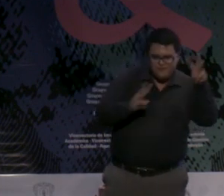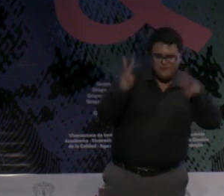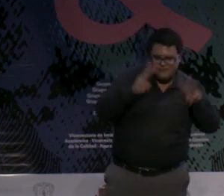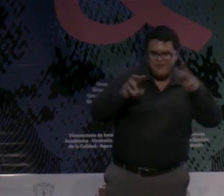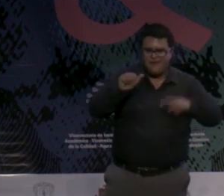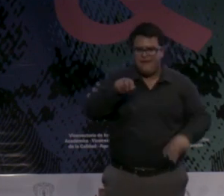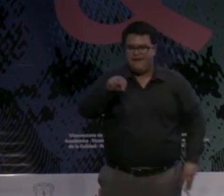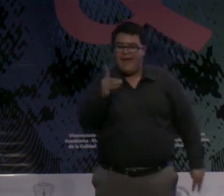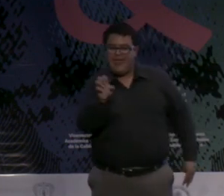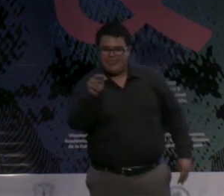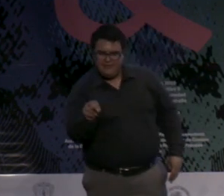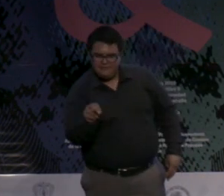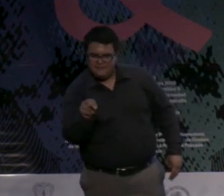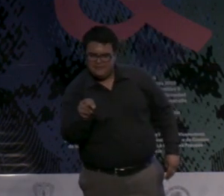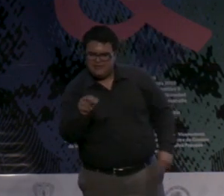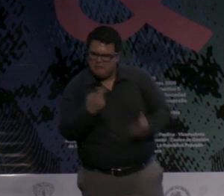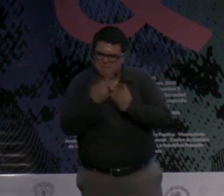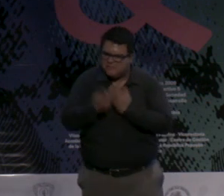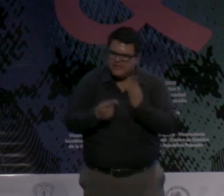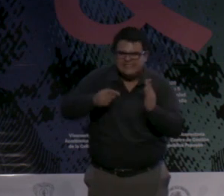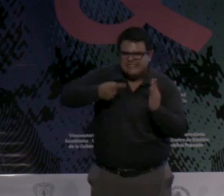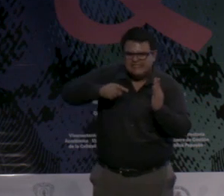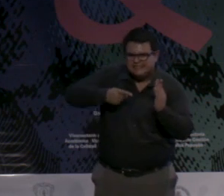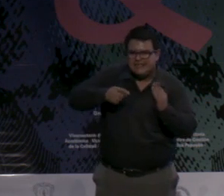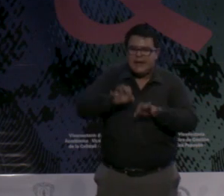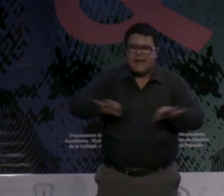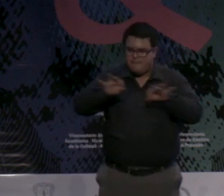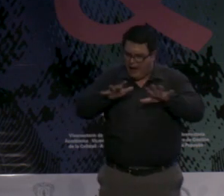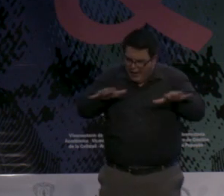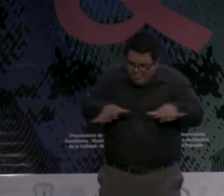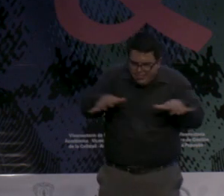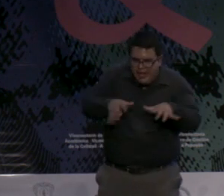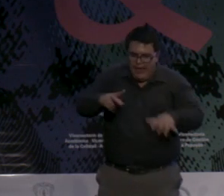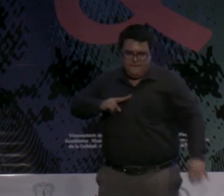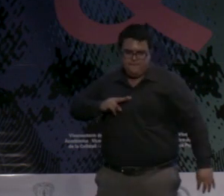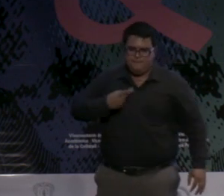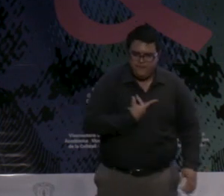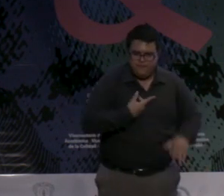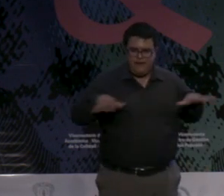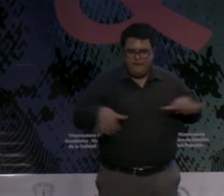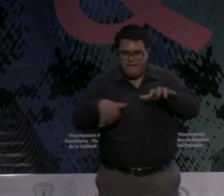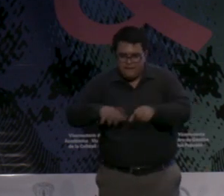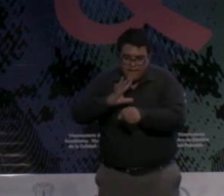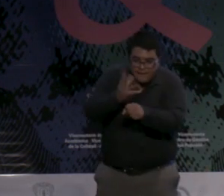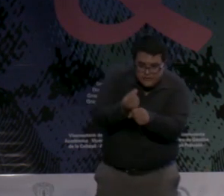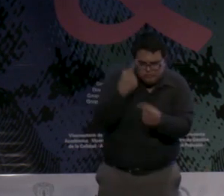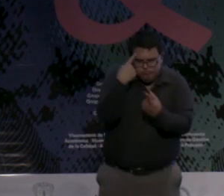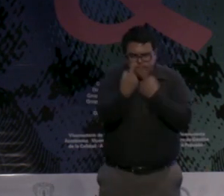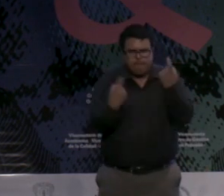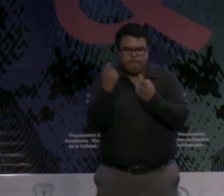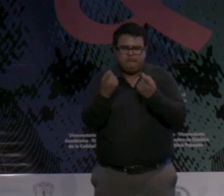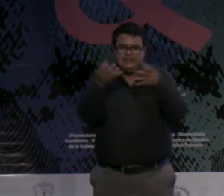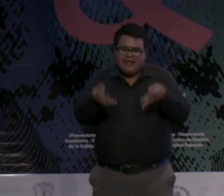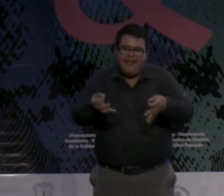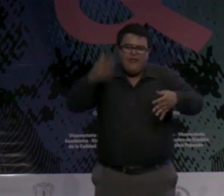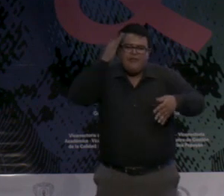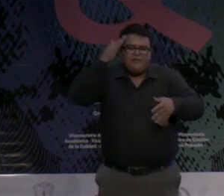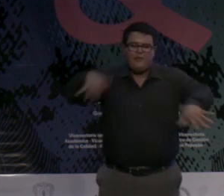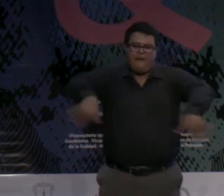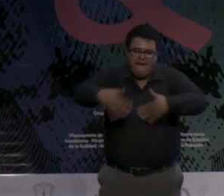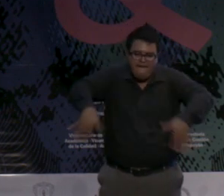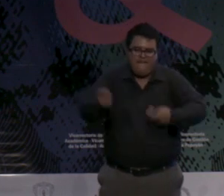y finalmente planteamos varias actividades, entre ellas una serie de acciones mediante el arte que nos llevaron a plantear un proyecto de investigación-creación en la